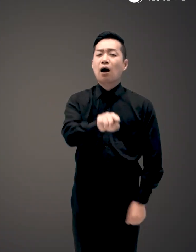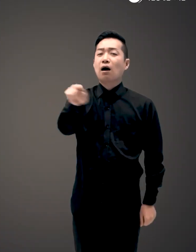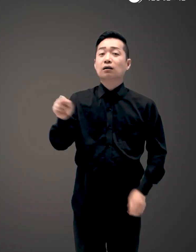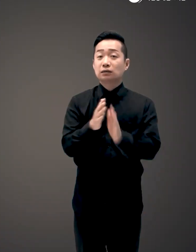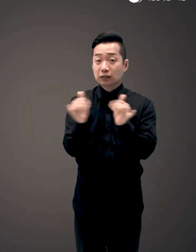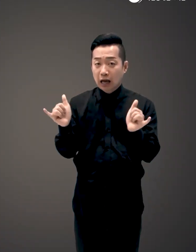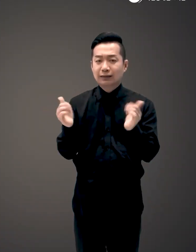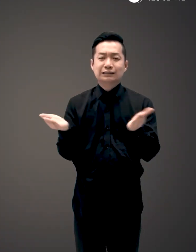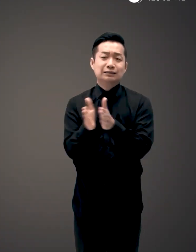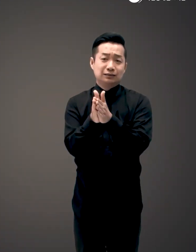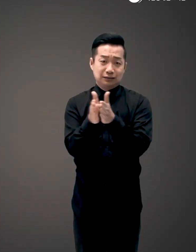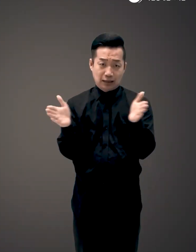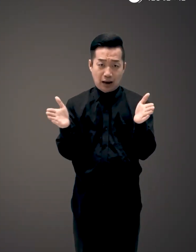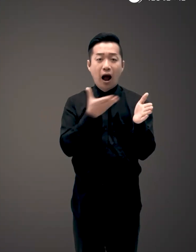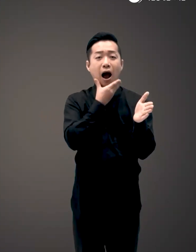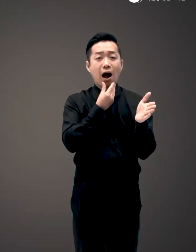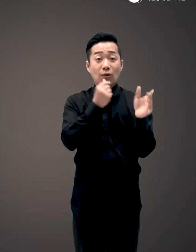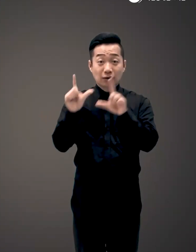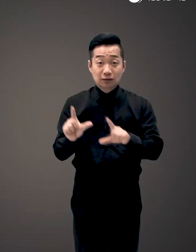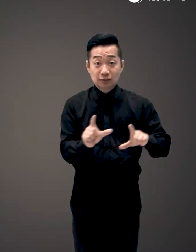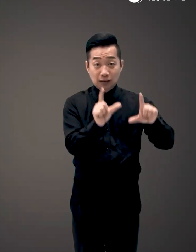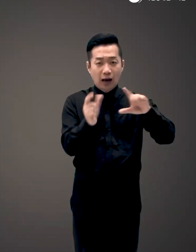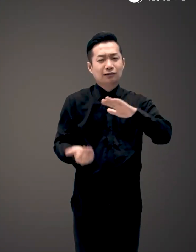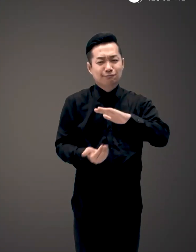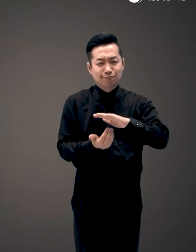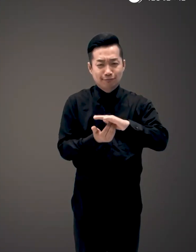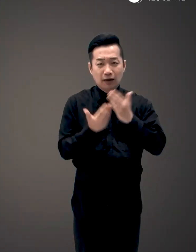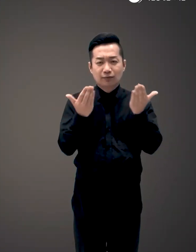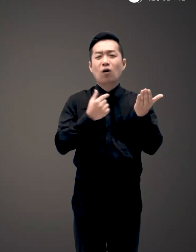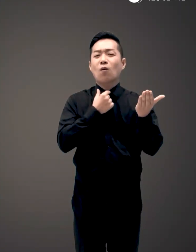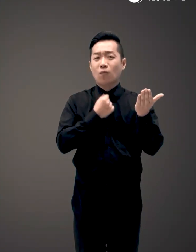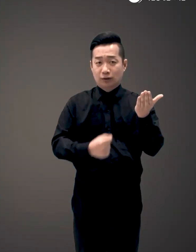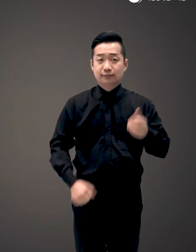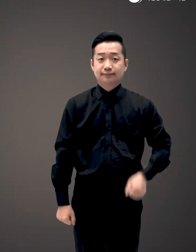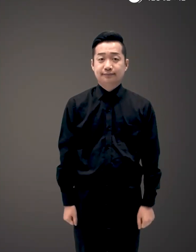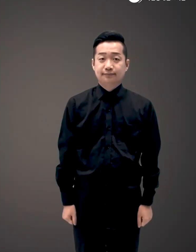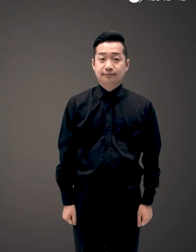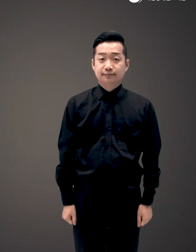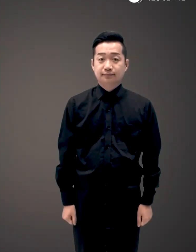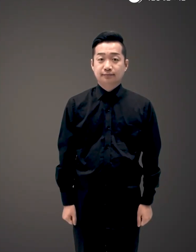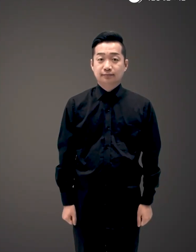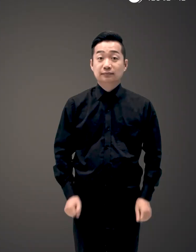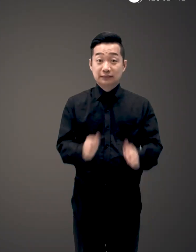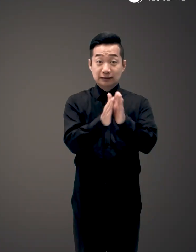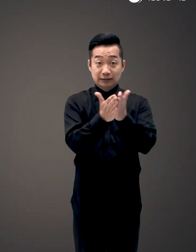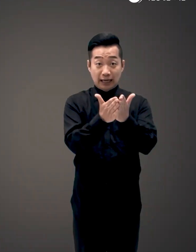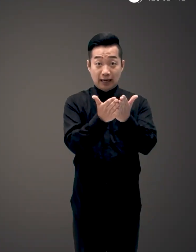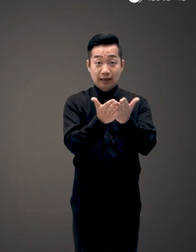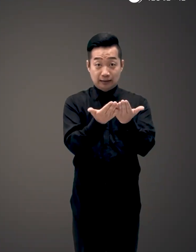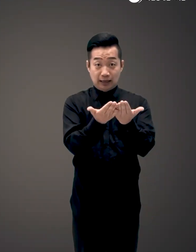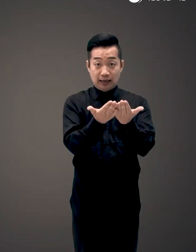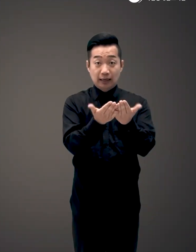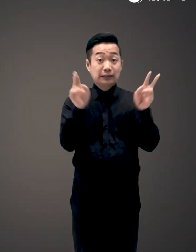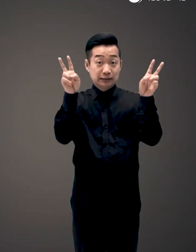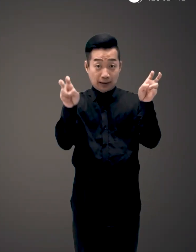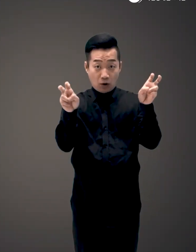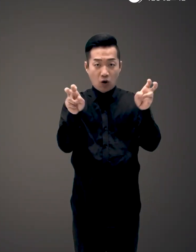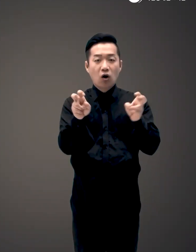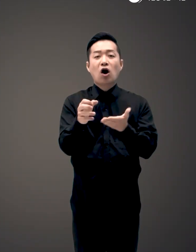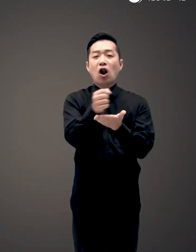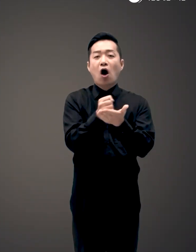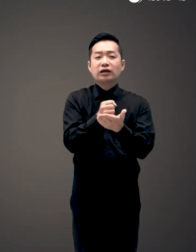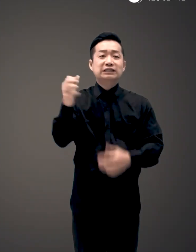그분들이 자기의 일을 시작하고 또 행복한 삶을 이뤄나가길 바라는 것 뿐이거든요. 그래서 책 제목이 럭키